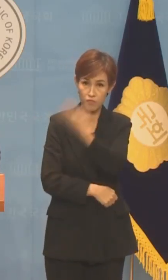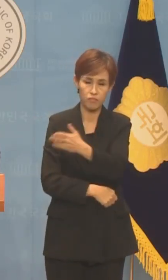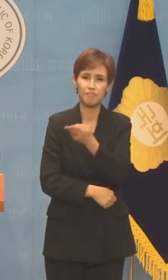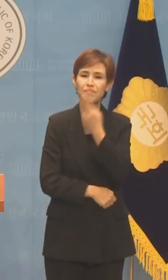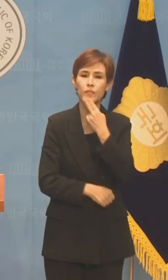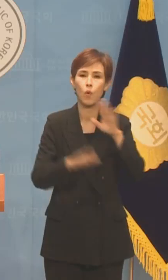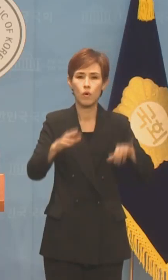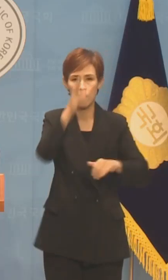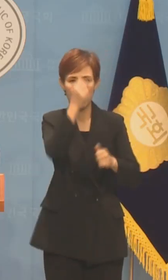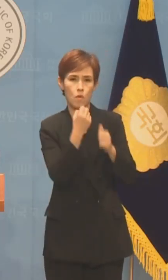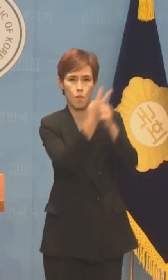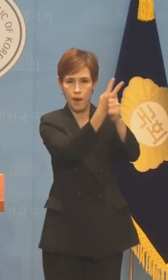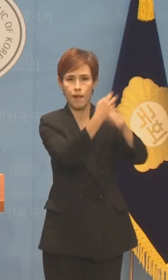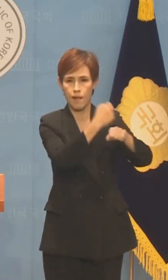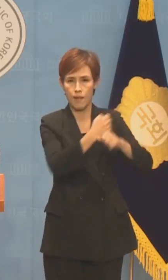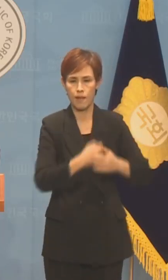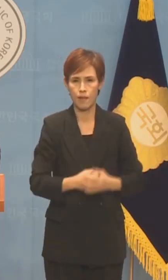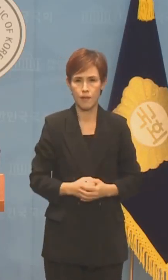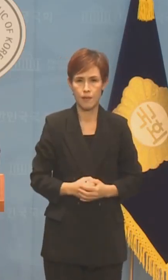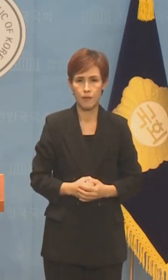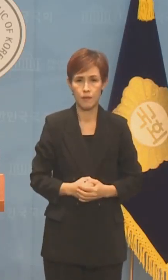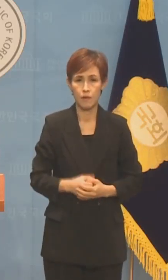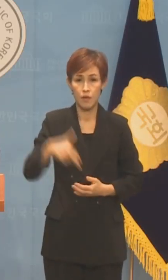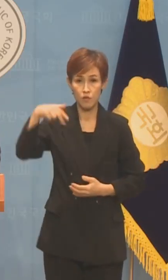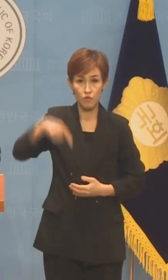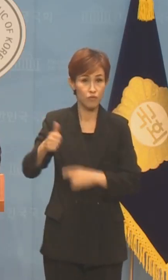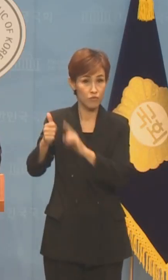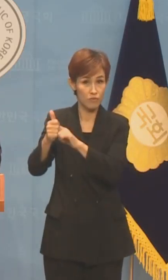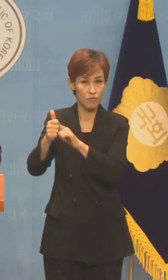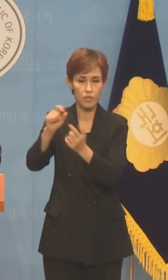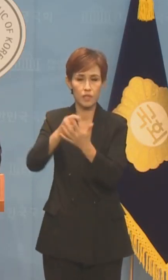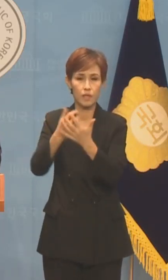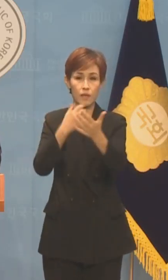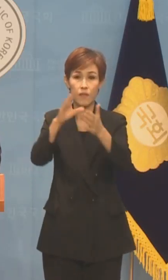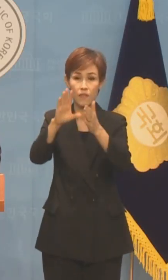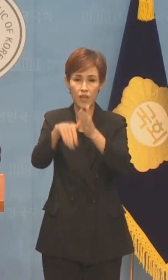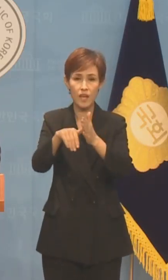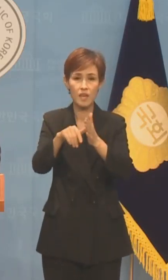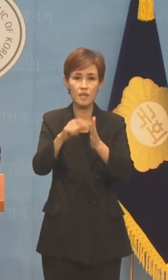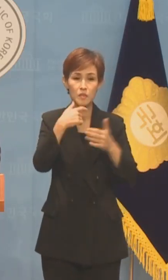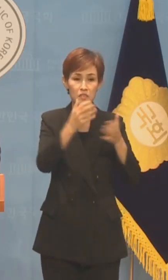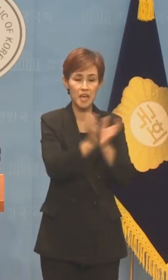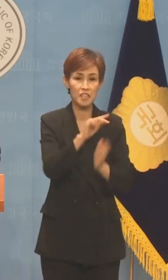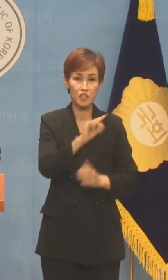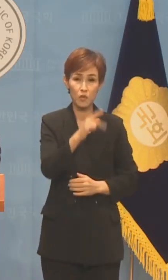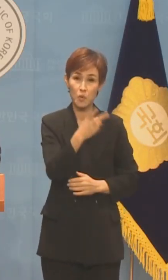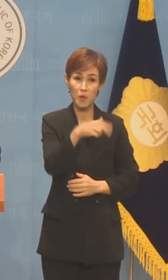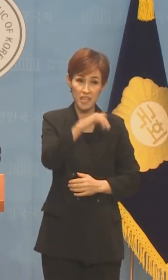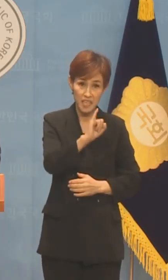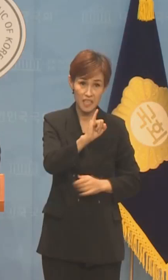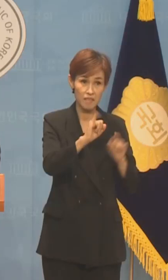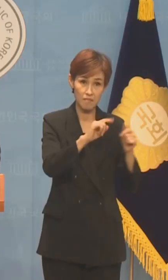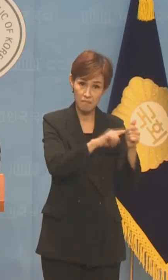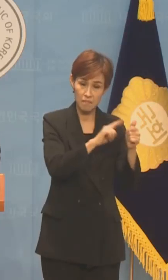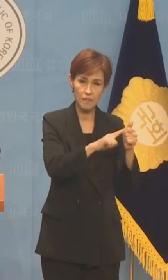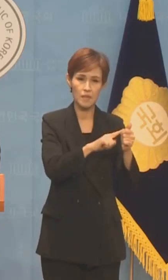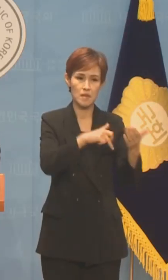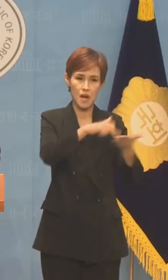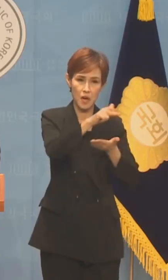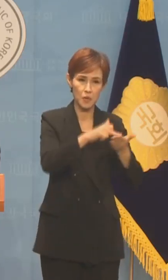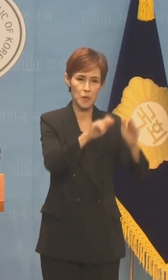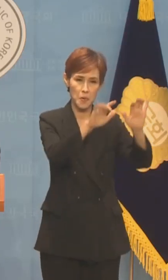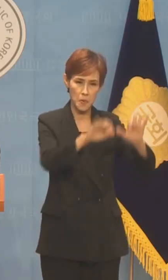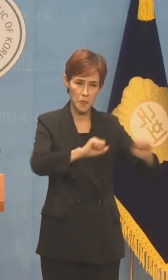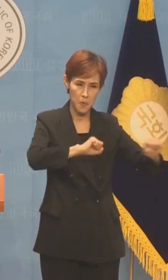조치하기로 했습니다. 주진우 의원은 기자회견에서 민주당 전용기 의원은 카카오톡, 댓글,